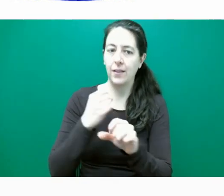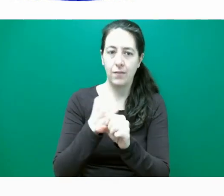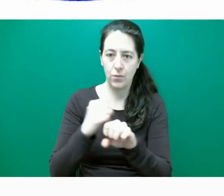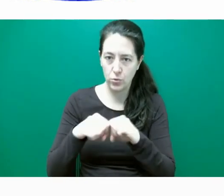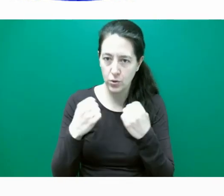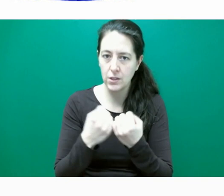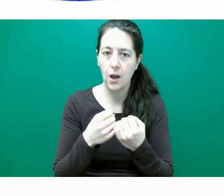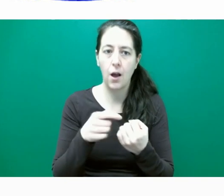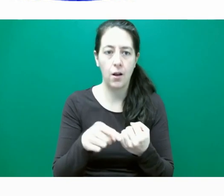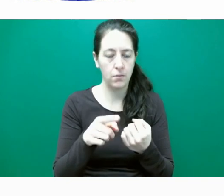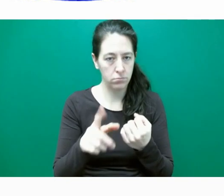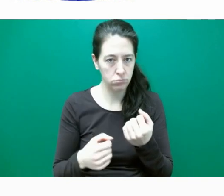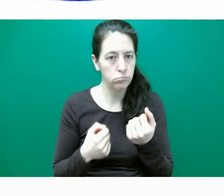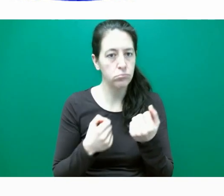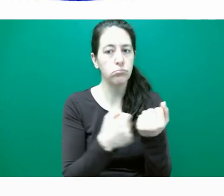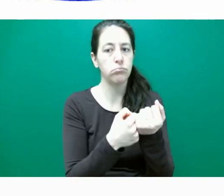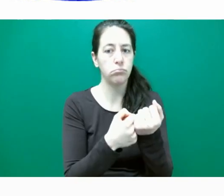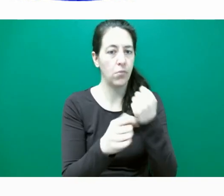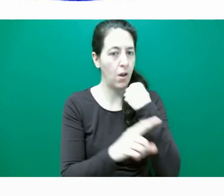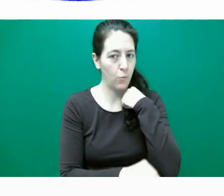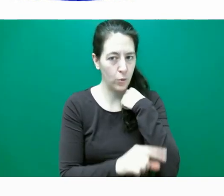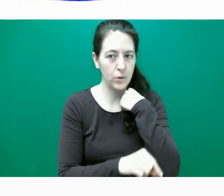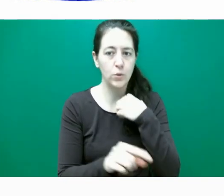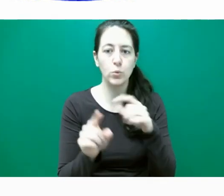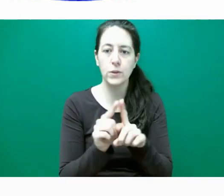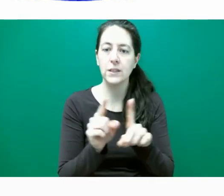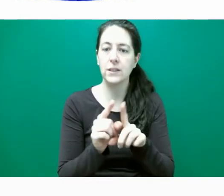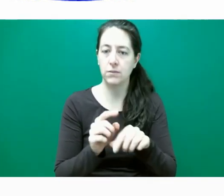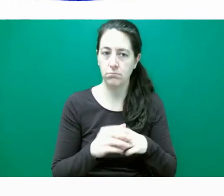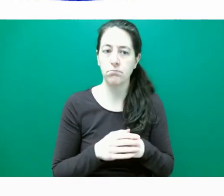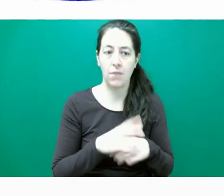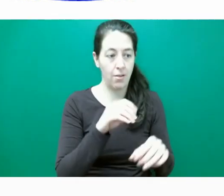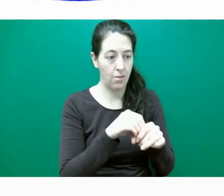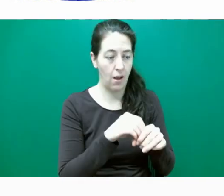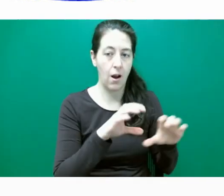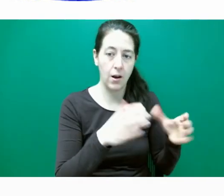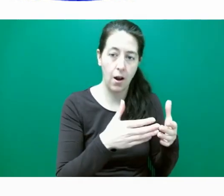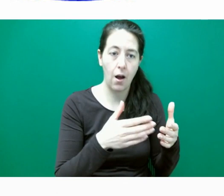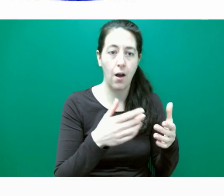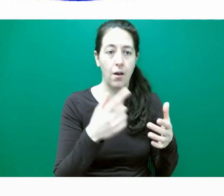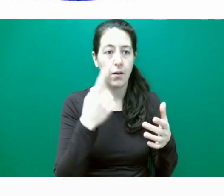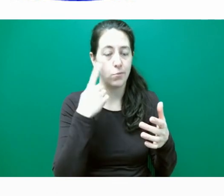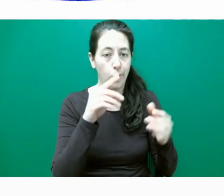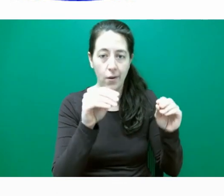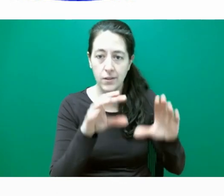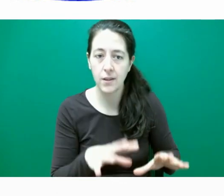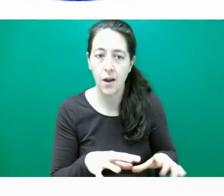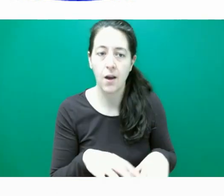est là pour épauler les membres du personnel en salle de classe, enseignants. Et donc,